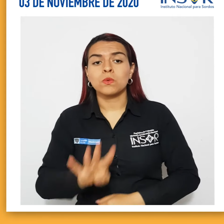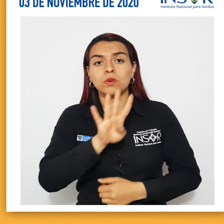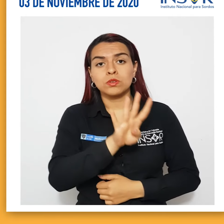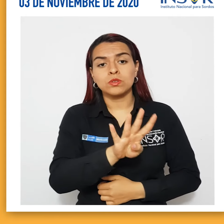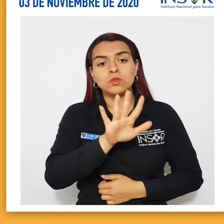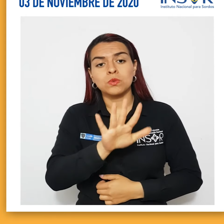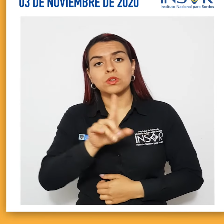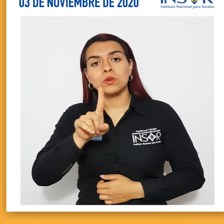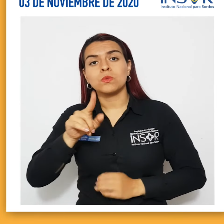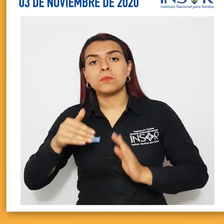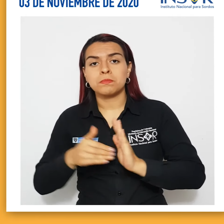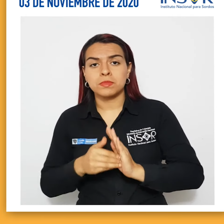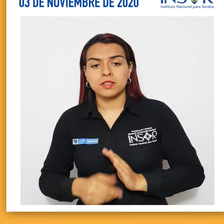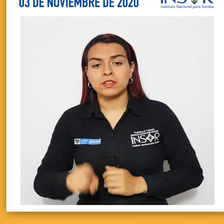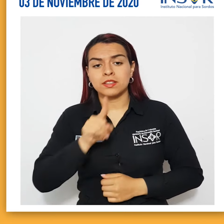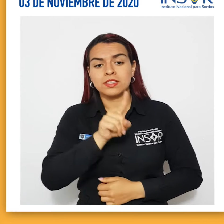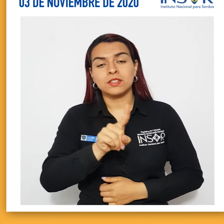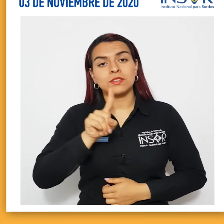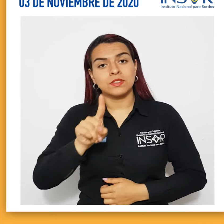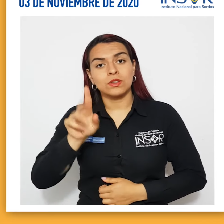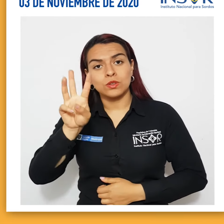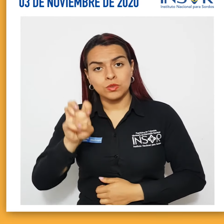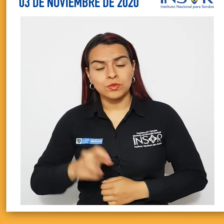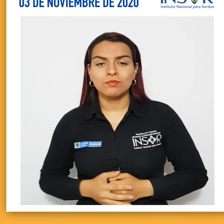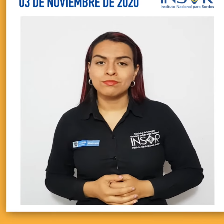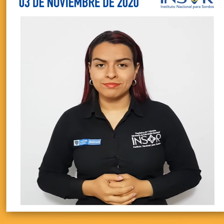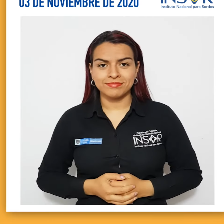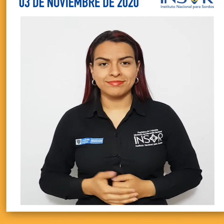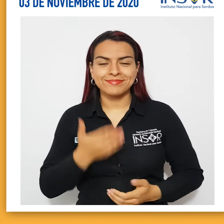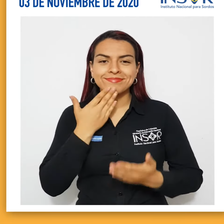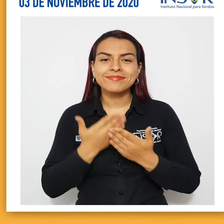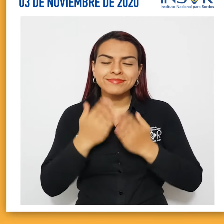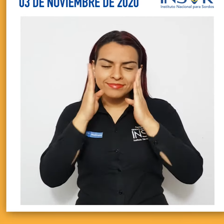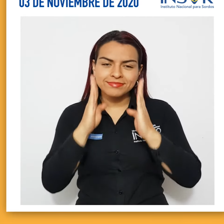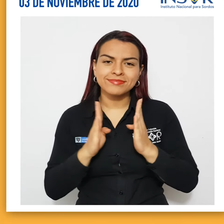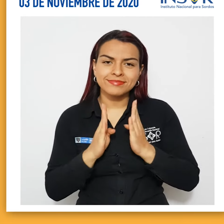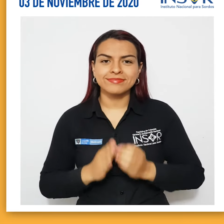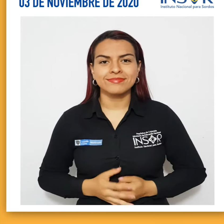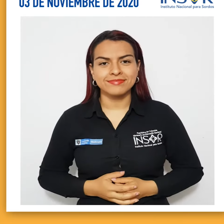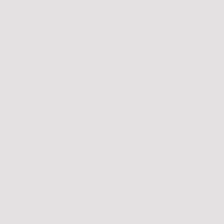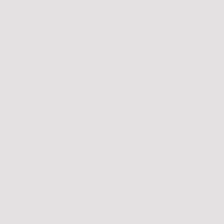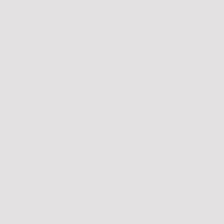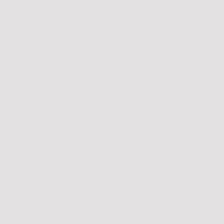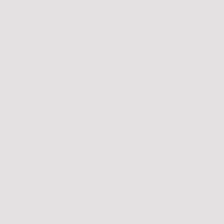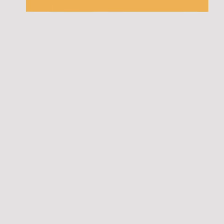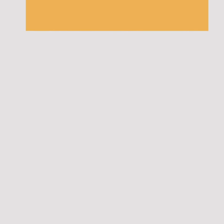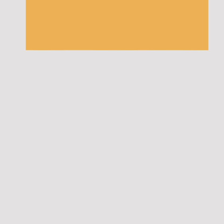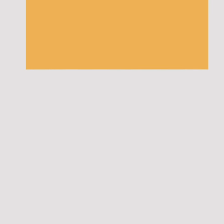31.451.118. Gracias por su atención.